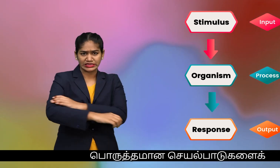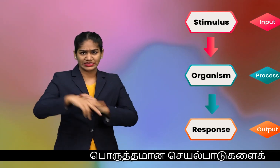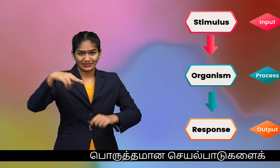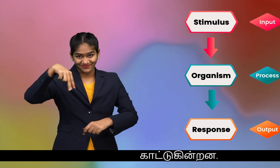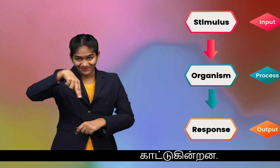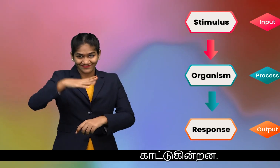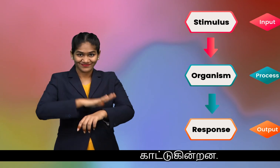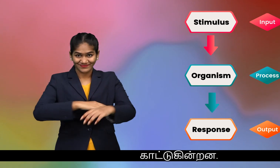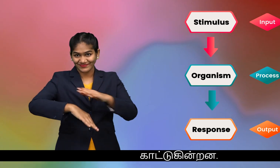செயல்பாடுகளை காட்டுகின்றன.